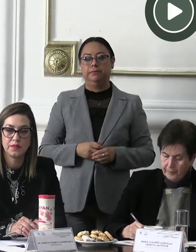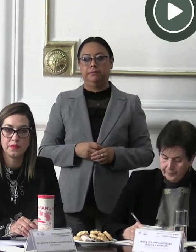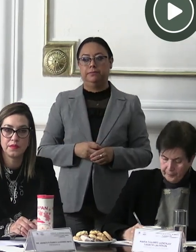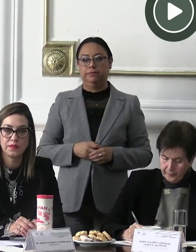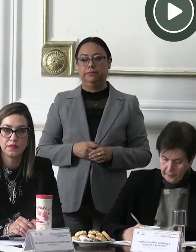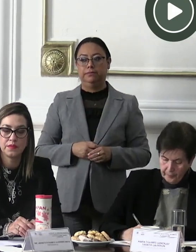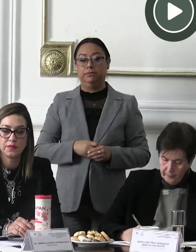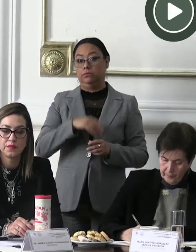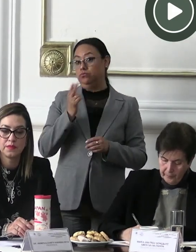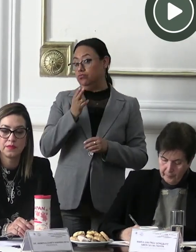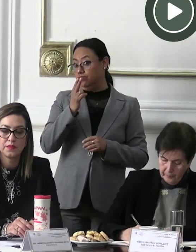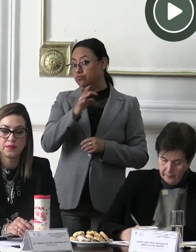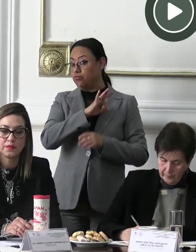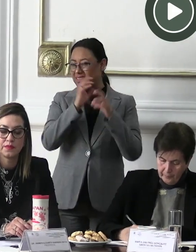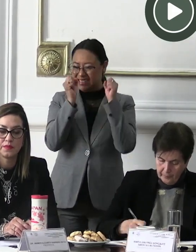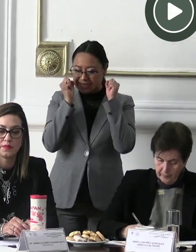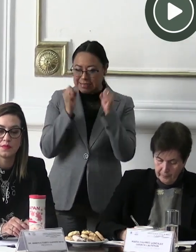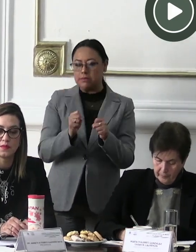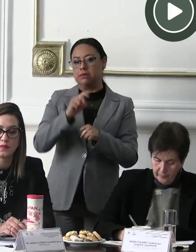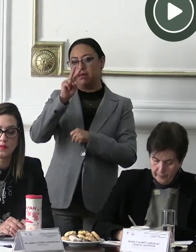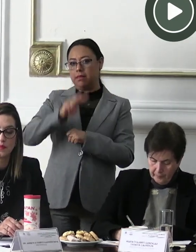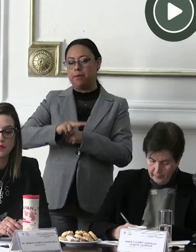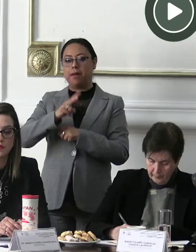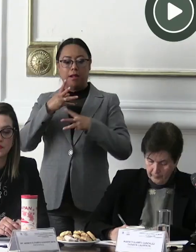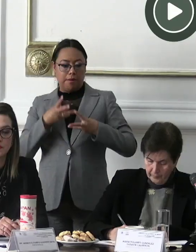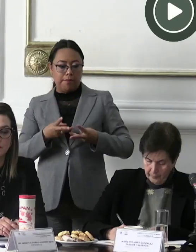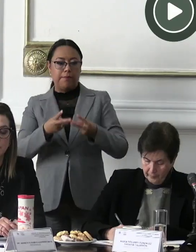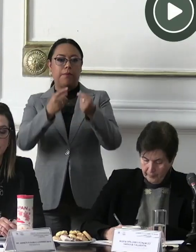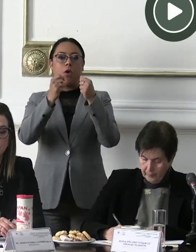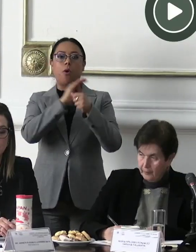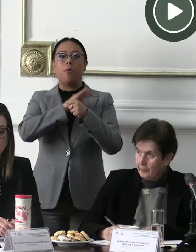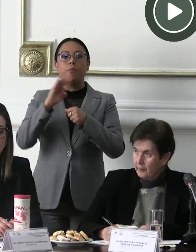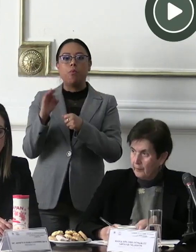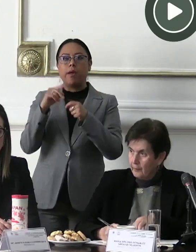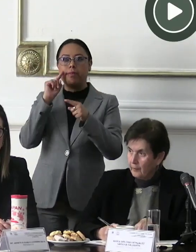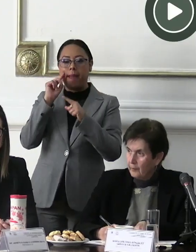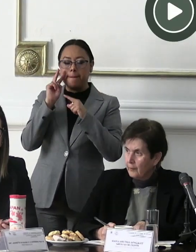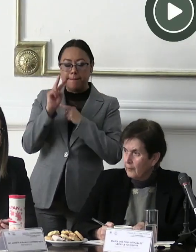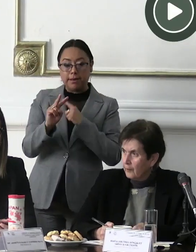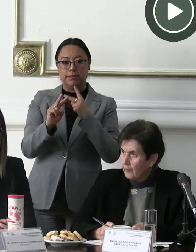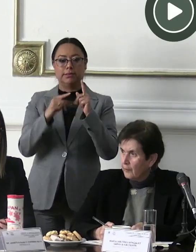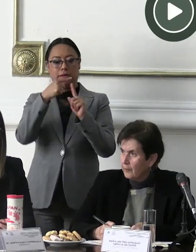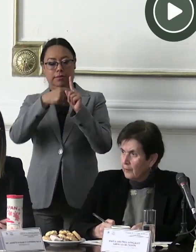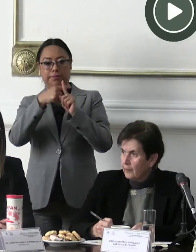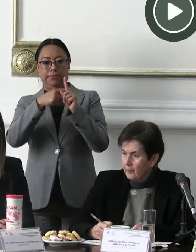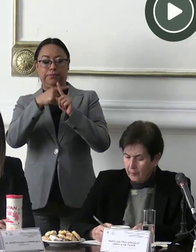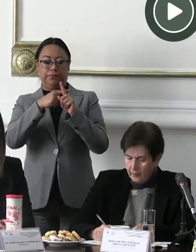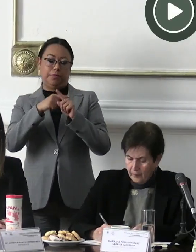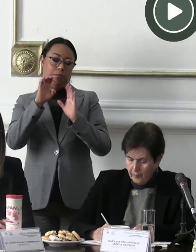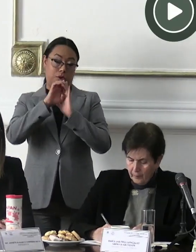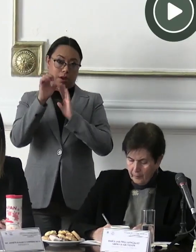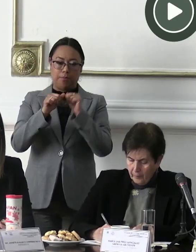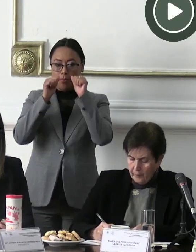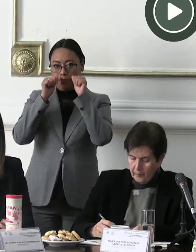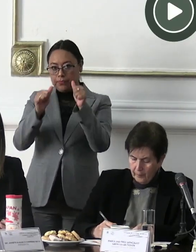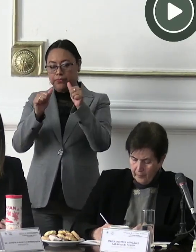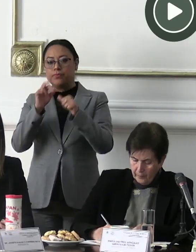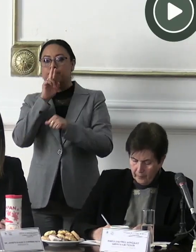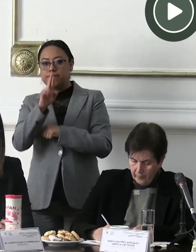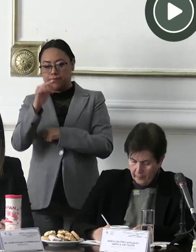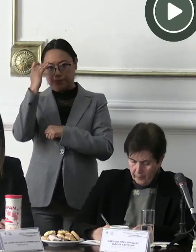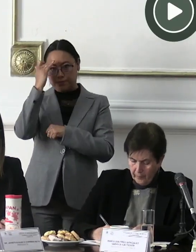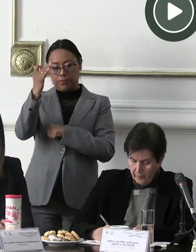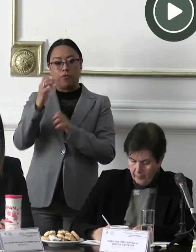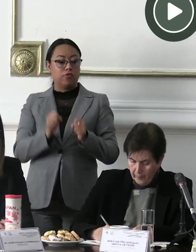¿Cómo garantizará que el ejercicio del gasto se traduzca en resultados medibles, como reducción de tiempos de respuesta, fortalecimiento de la atención